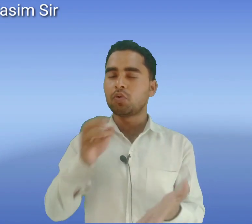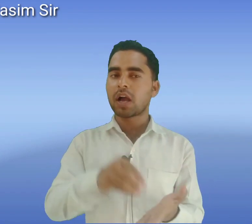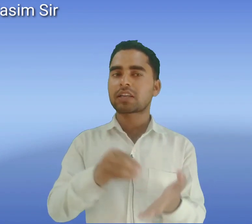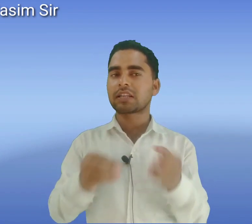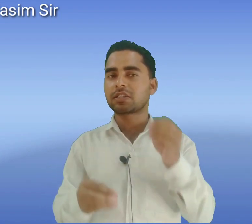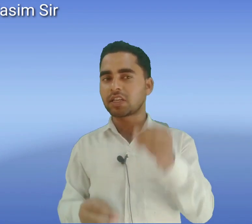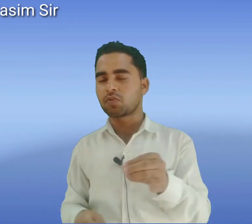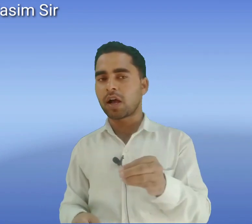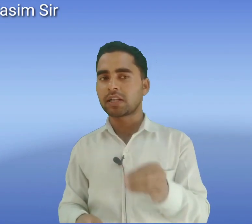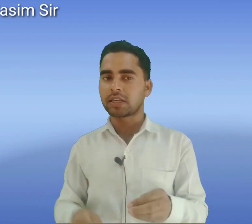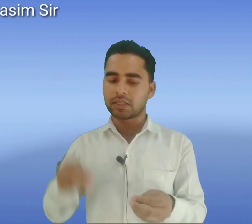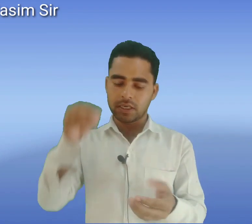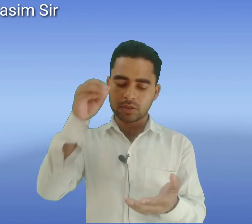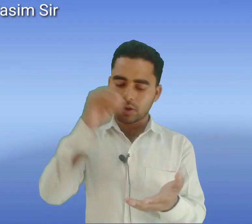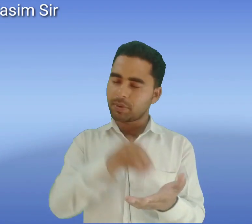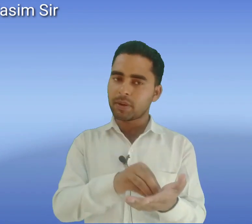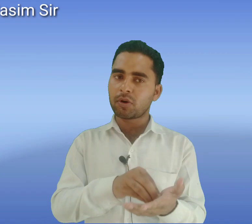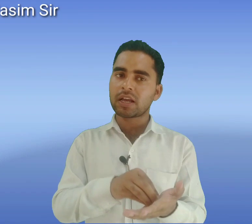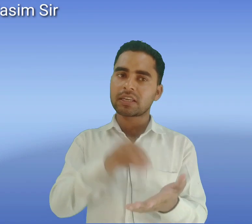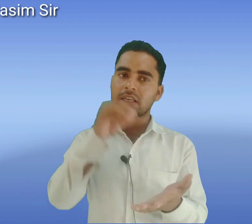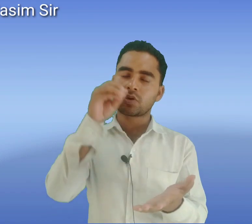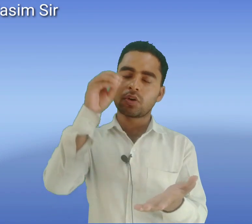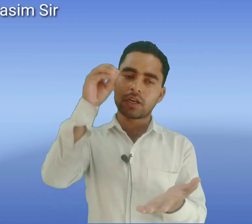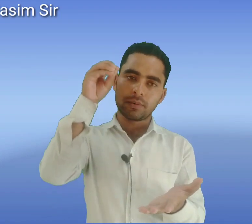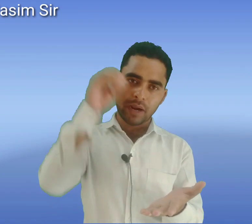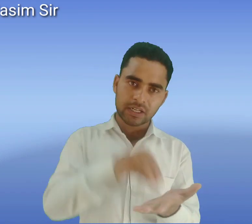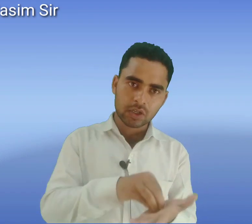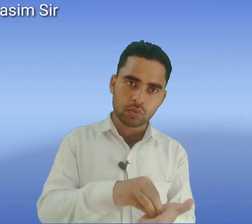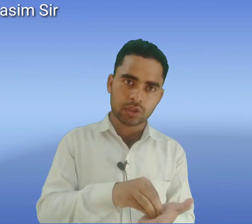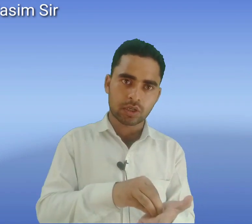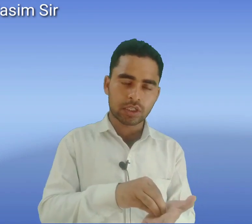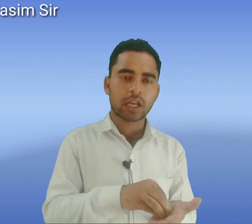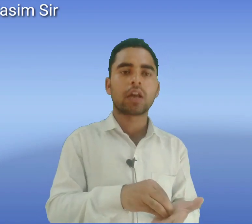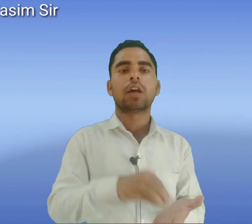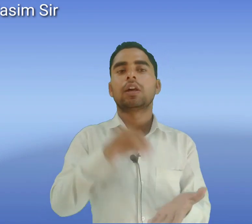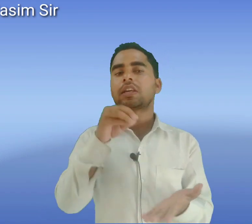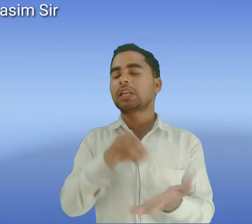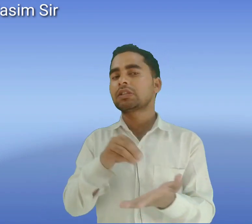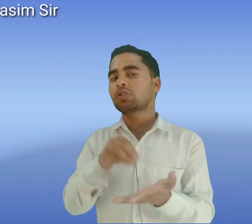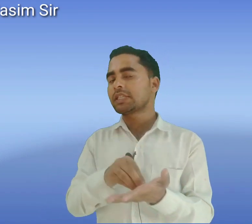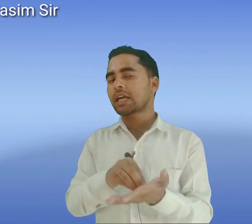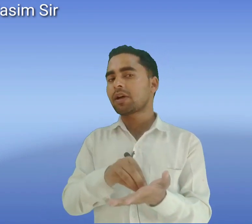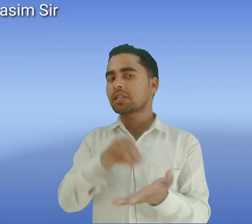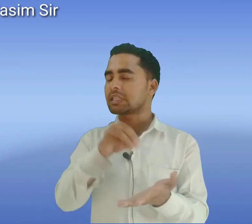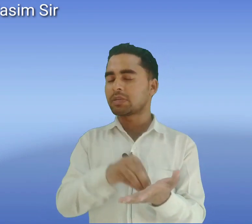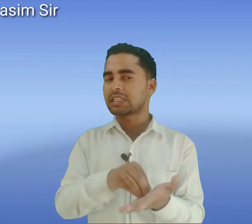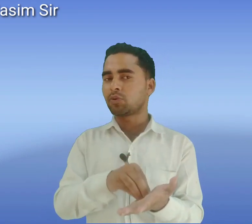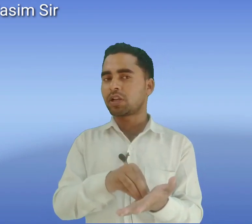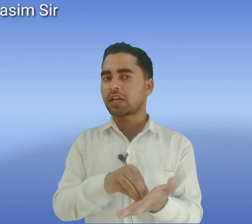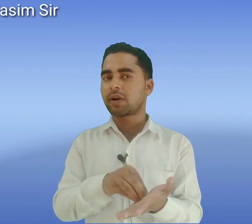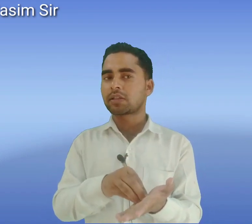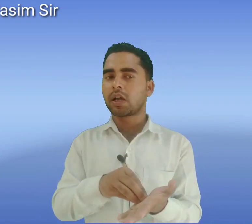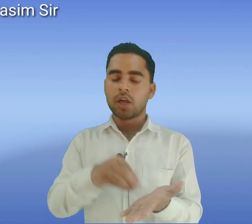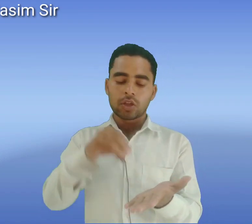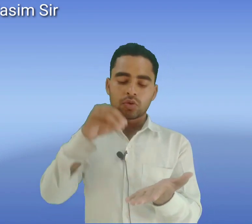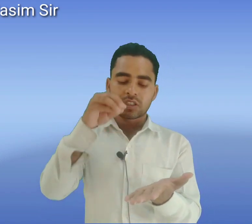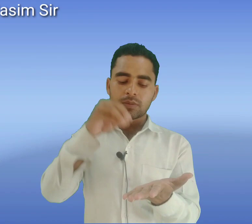अभी हुआ क्या चेन्नई हुआ अच्छा यह जो अभी मैं बोला कि यह जो बैठक हुई थी ठीक है यह कुछ मैं करवाता सीबीएसई बोर्ड ने करवाया था तो